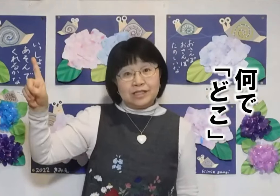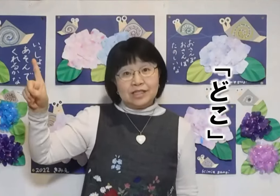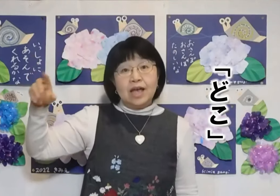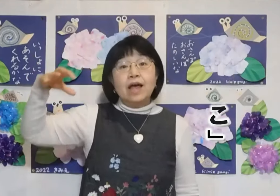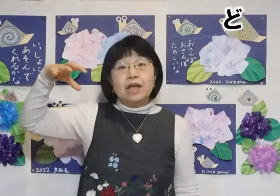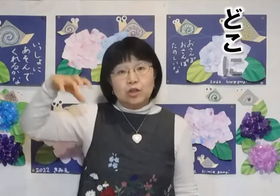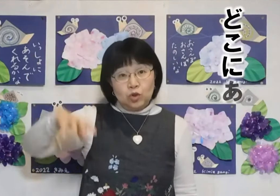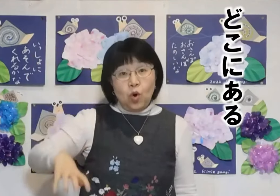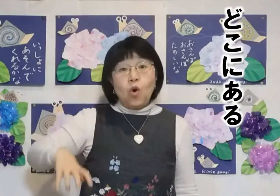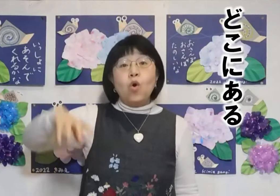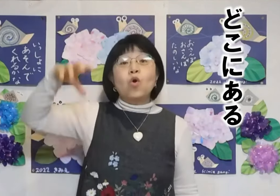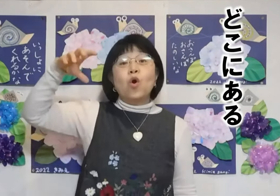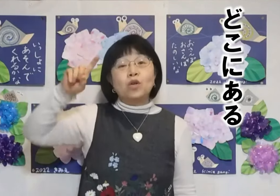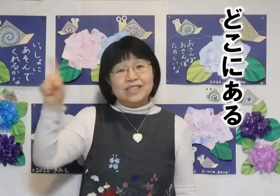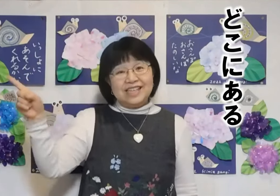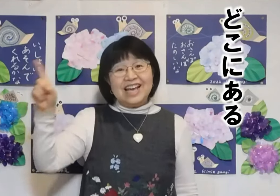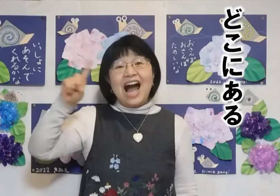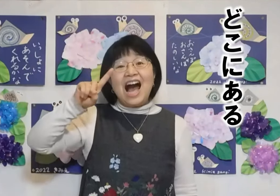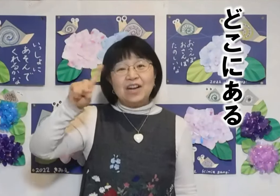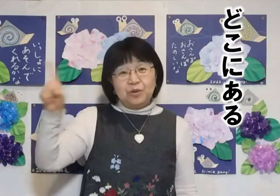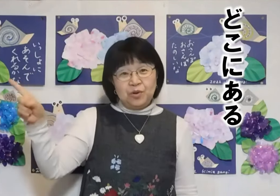、どこにある、